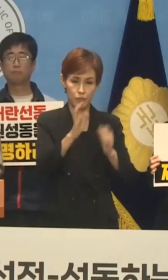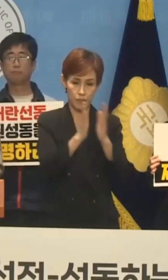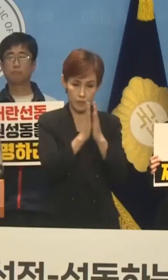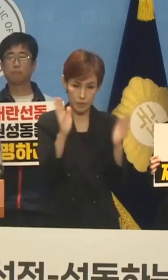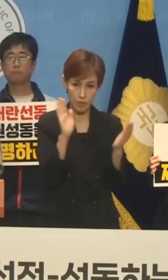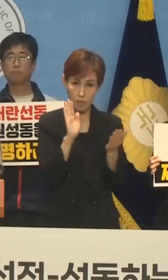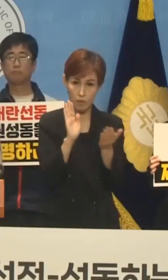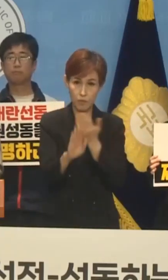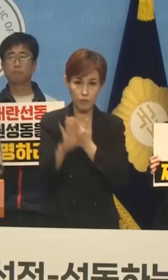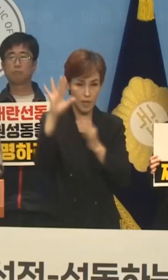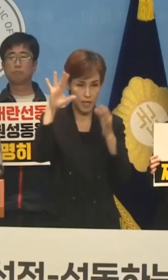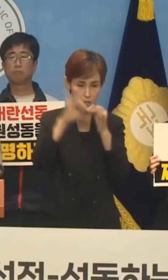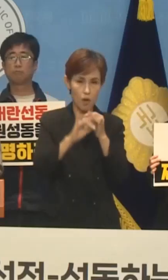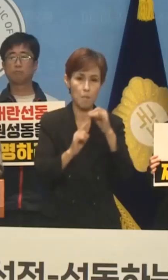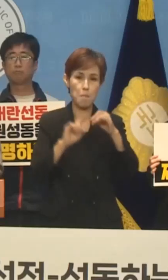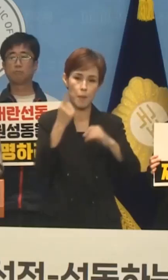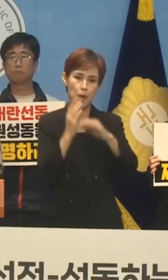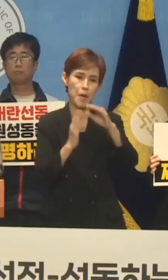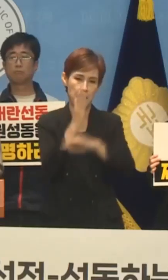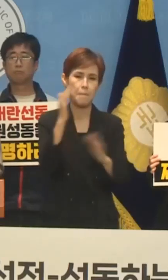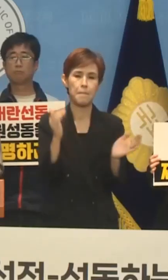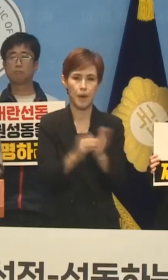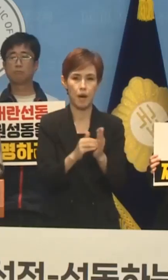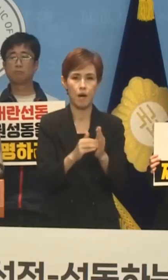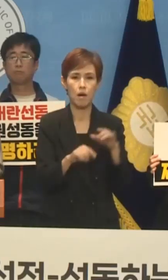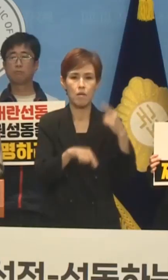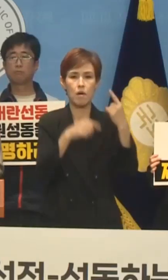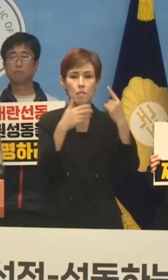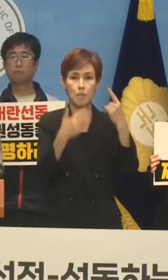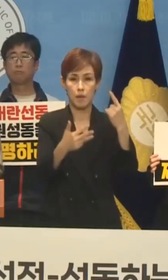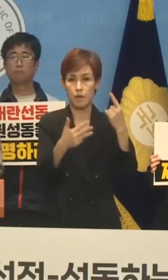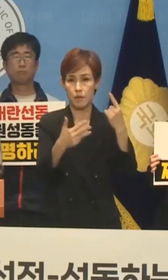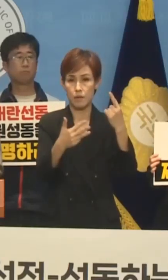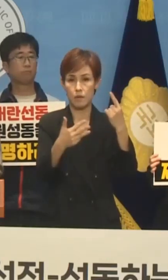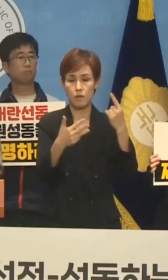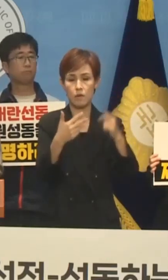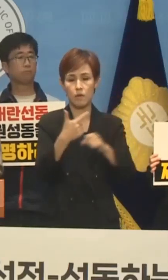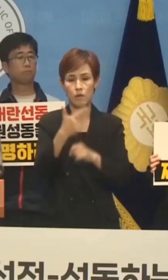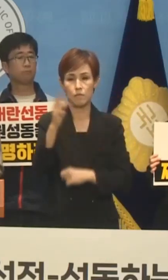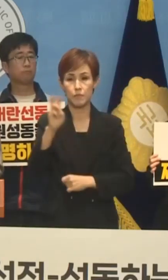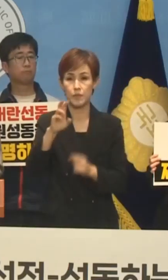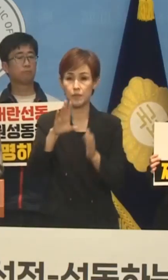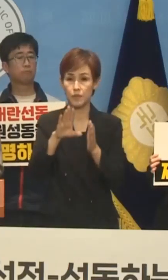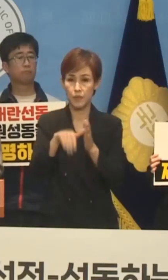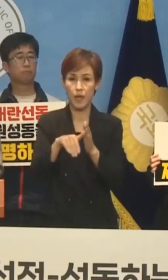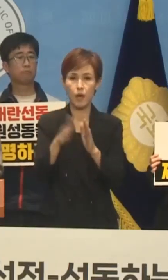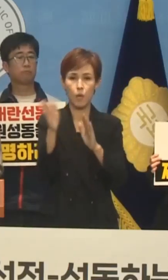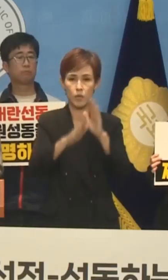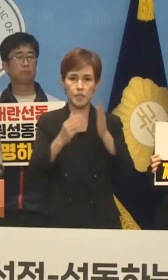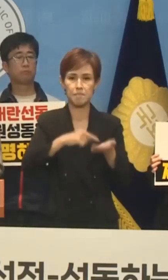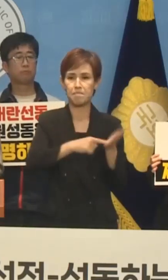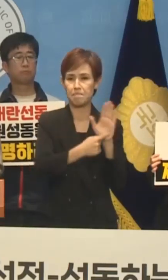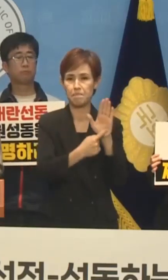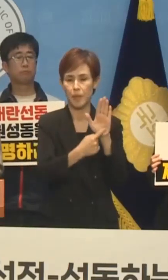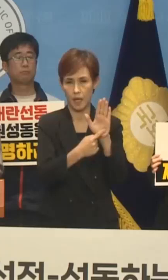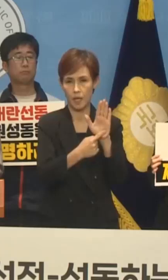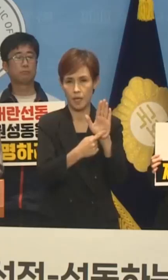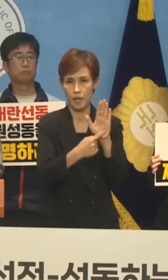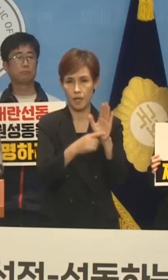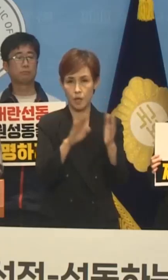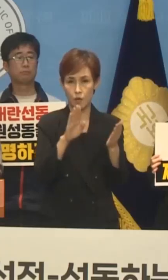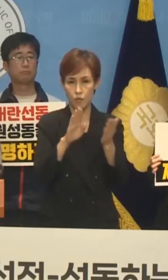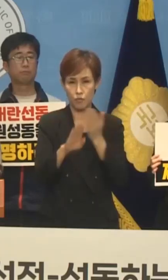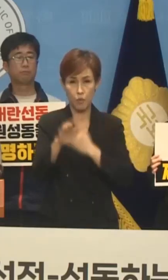뒤 찬성자 100명을 충족해 1월 8일 6시 30분에 정식으로 공개됐다. 그리고